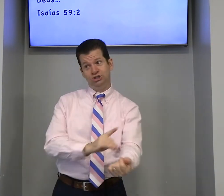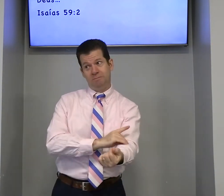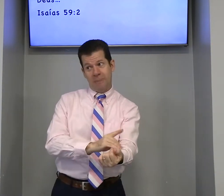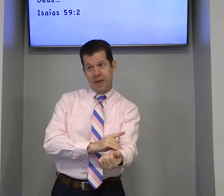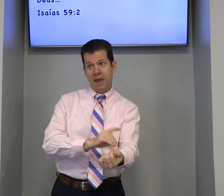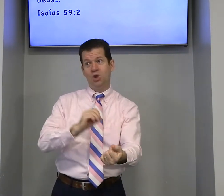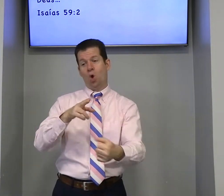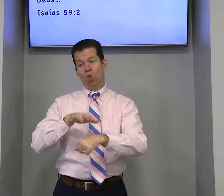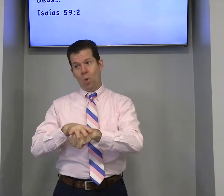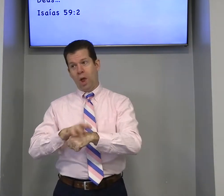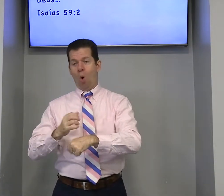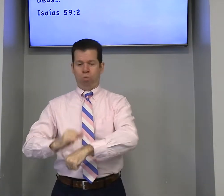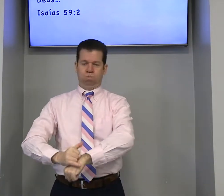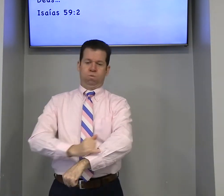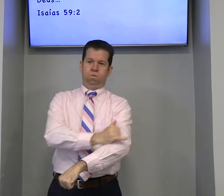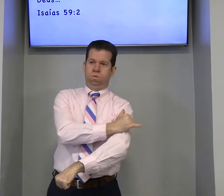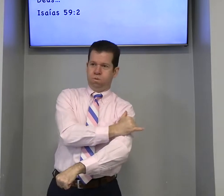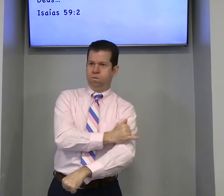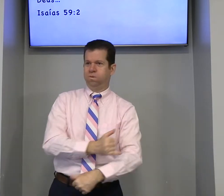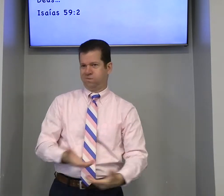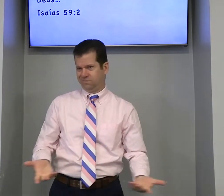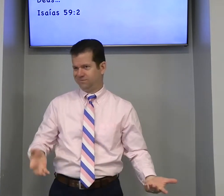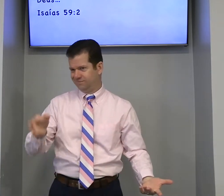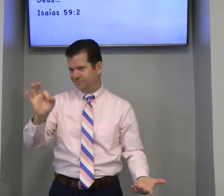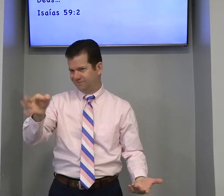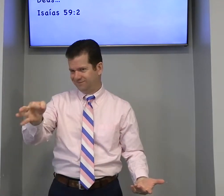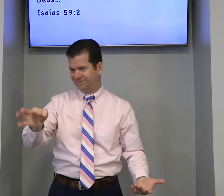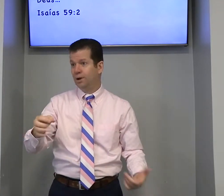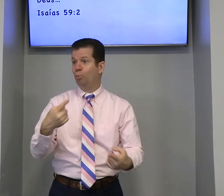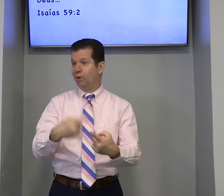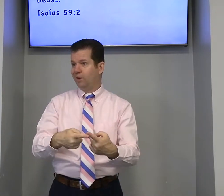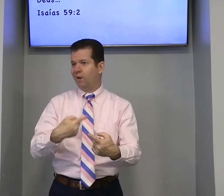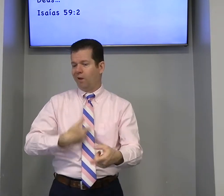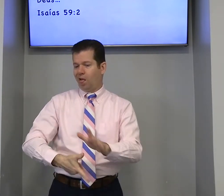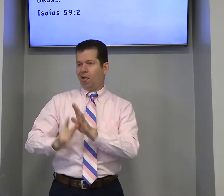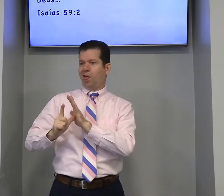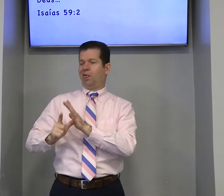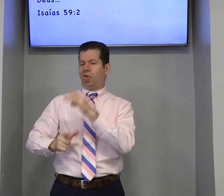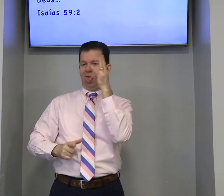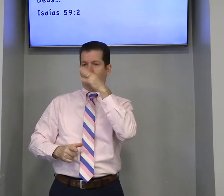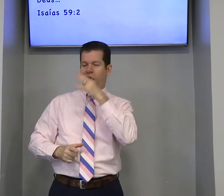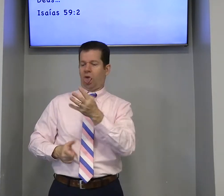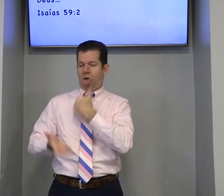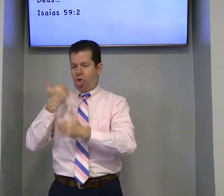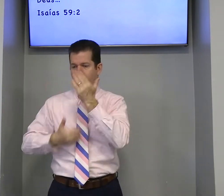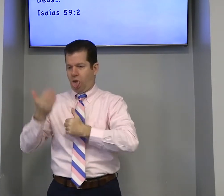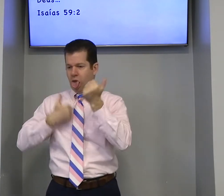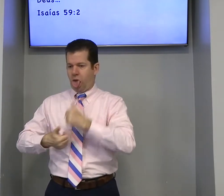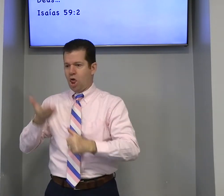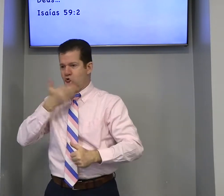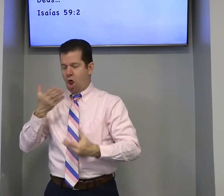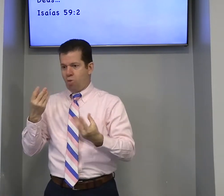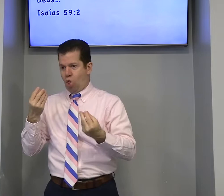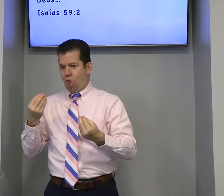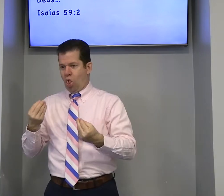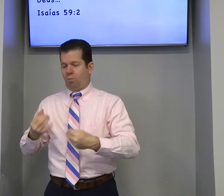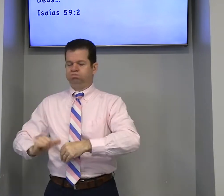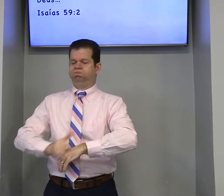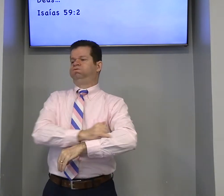dias? É diabetes, ou doença, ou obesidade, não é? Antes eu não respeitava e eu